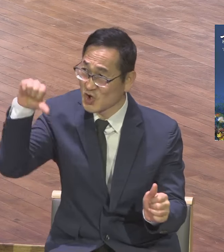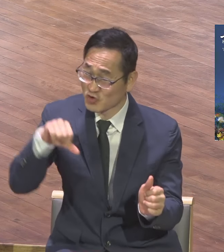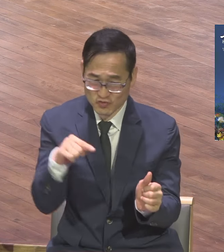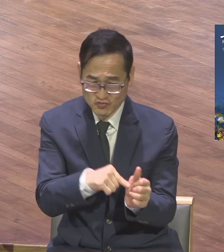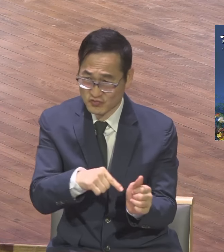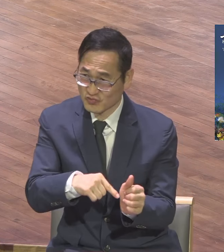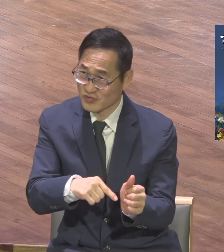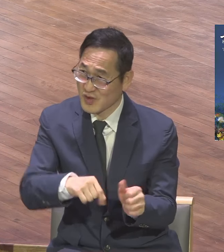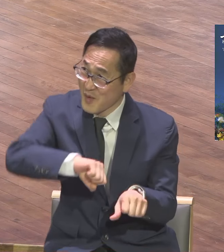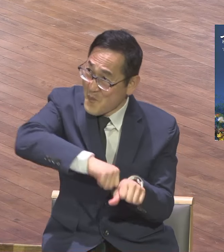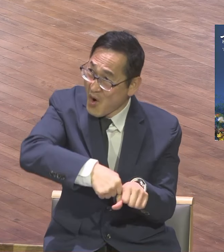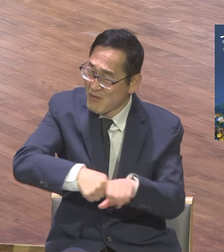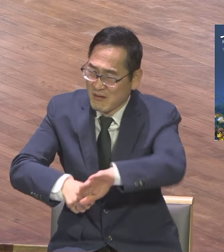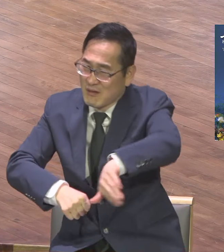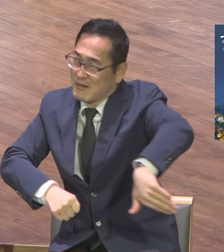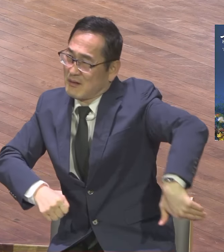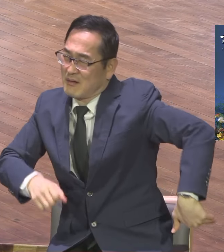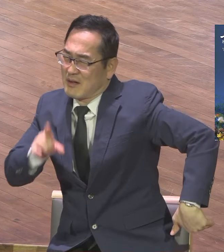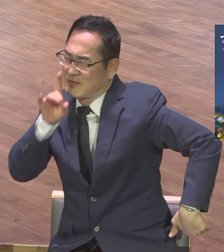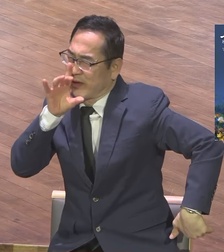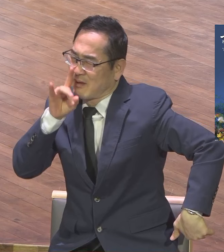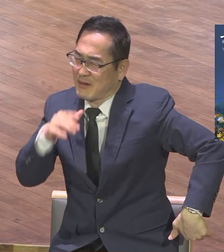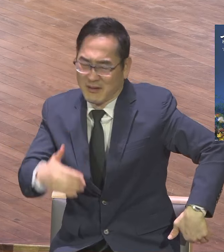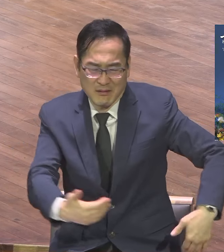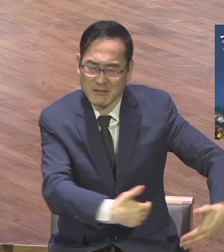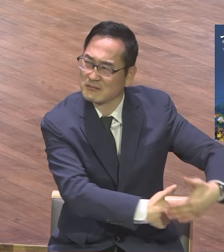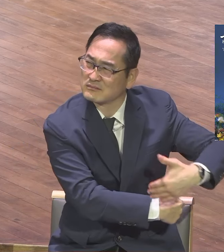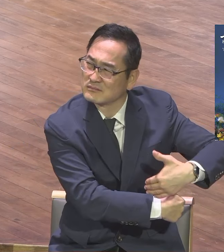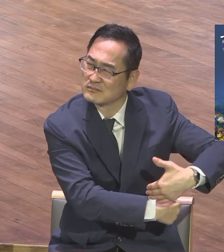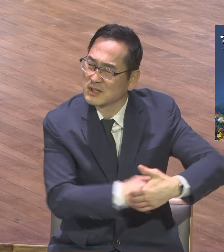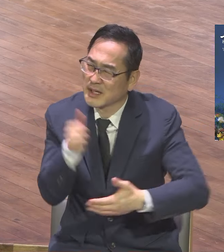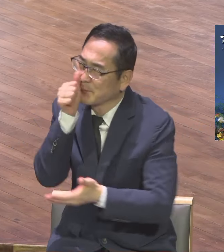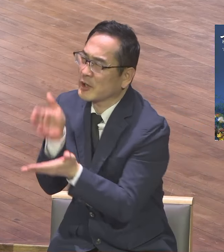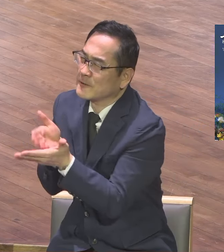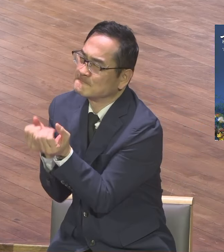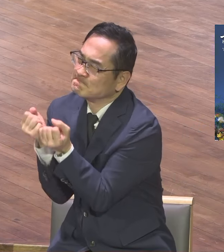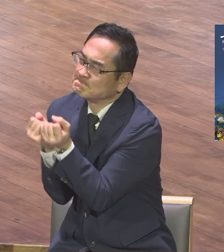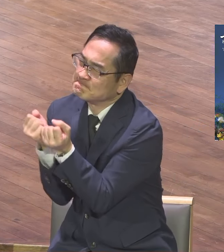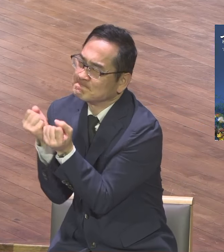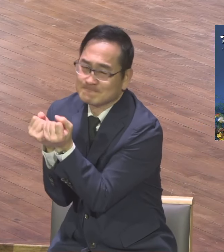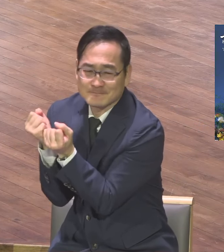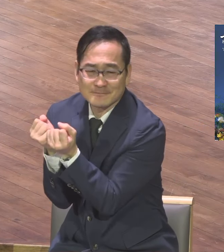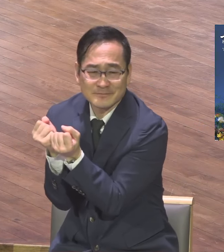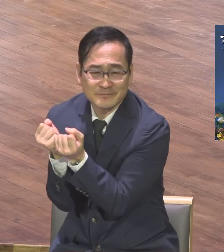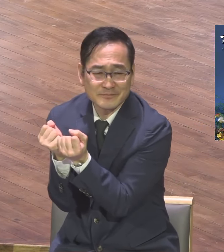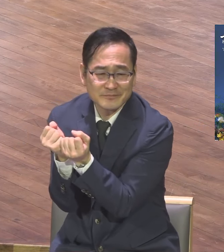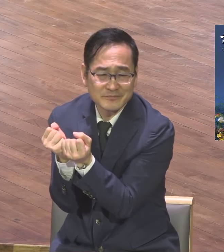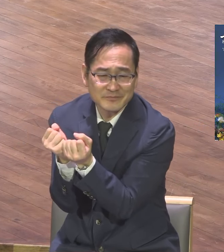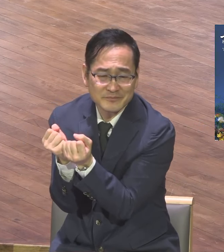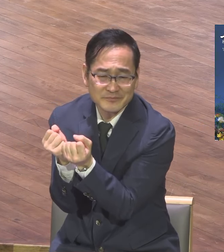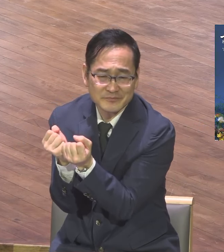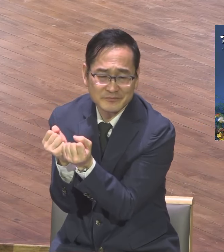옹호하고 계세요. 우리 연약한 부분을 변호하시고 옹호하고 계신다니까요. 지금 이 시간에도